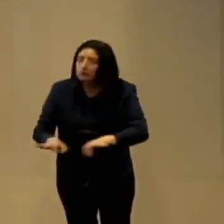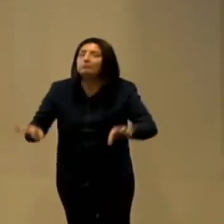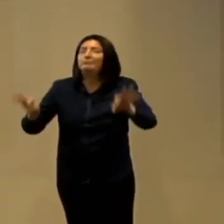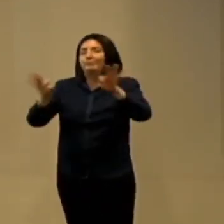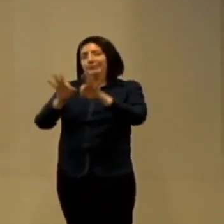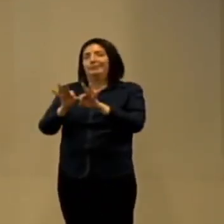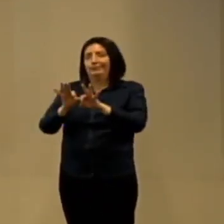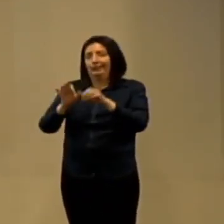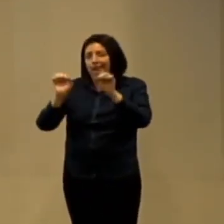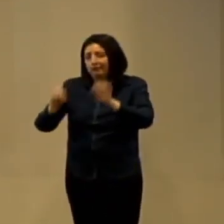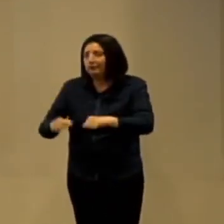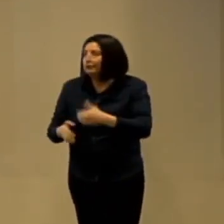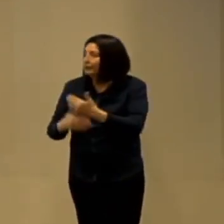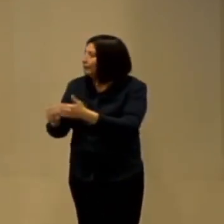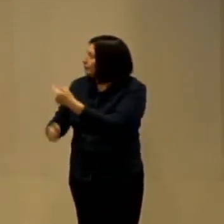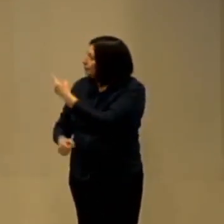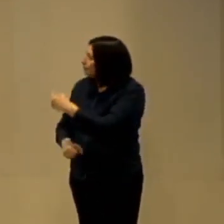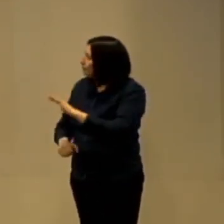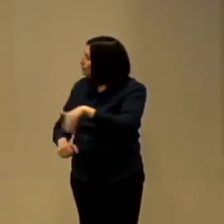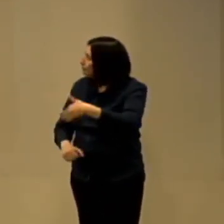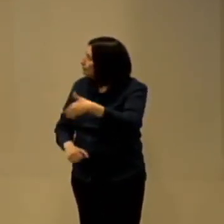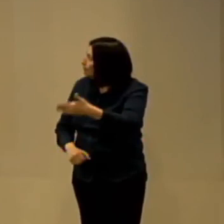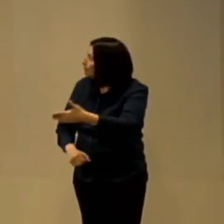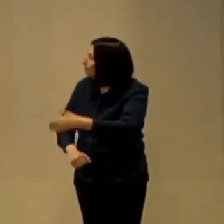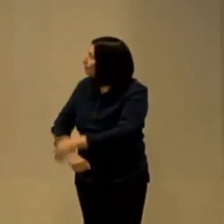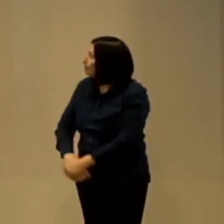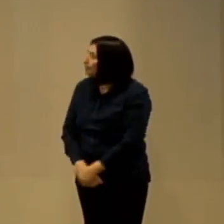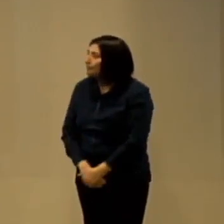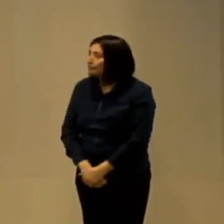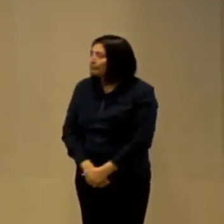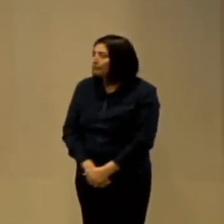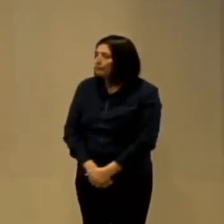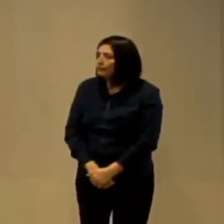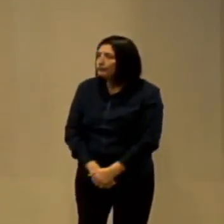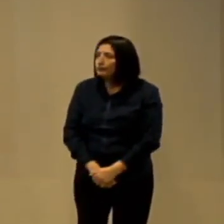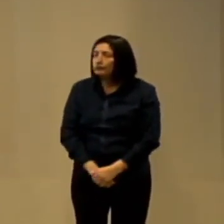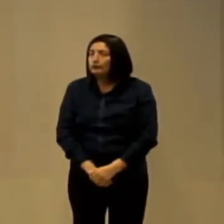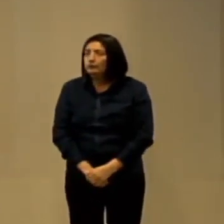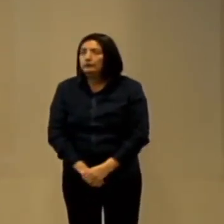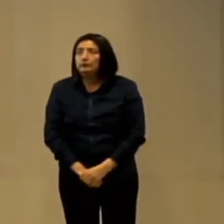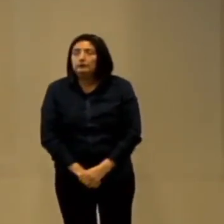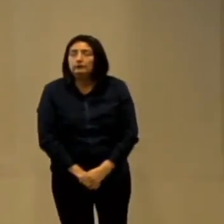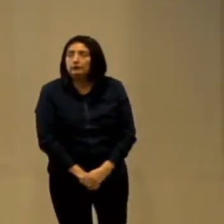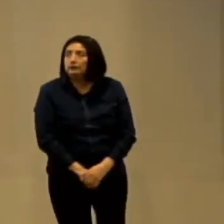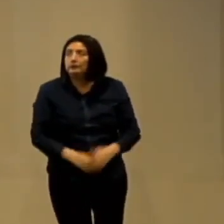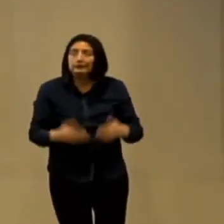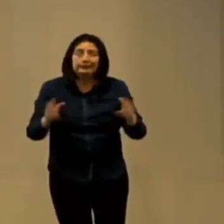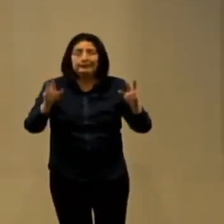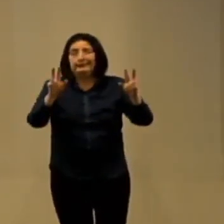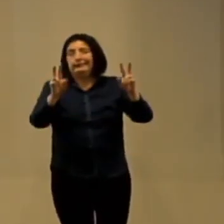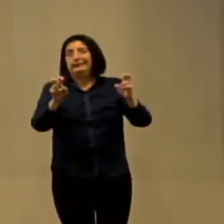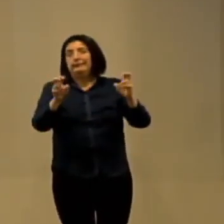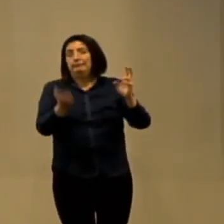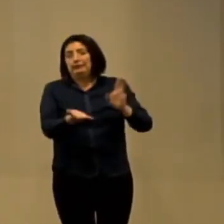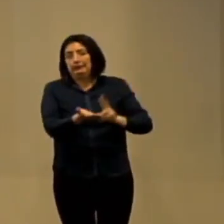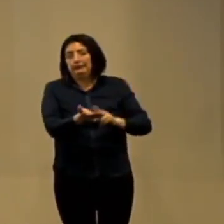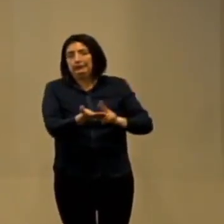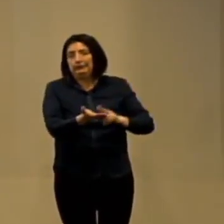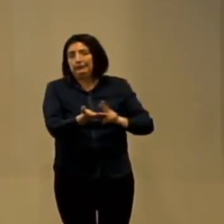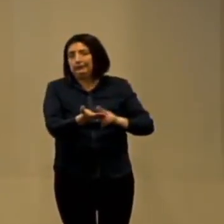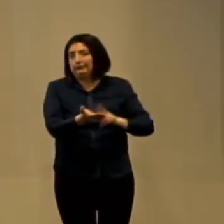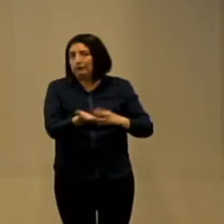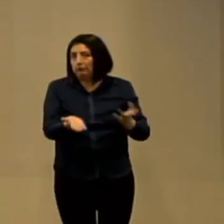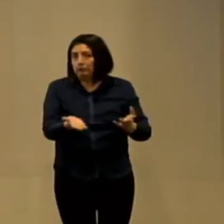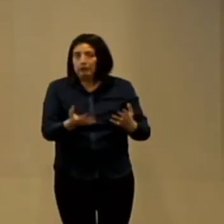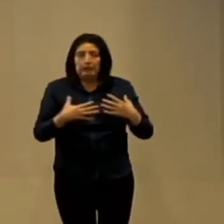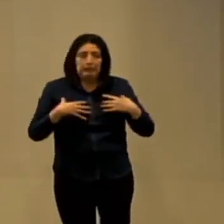del involucramiento de ellos. Corro y de la mano va el tema de aseguramiento. La